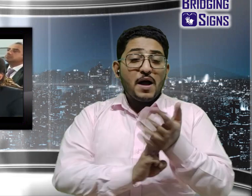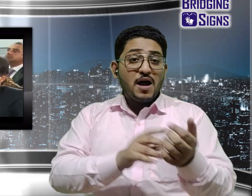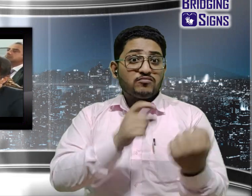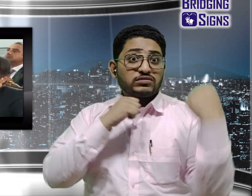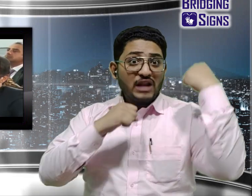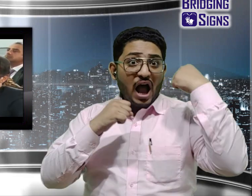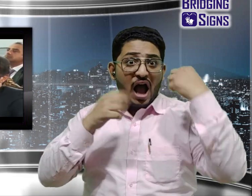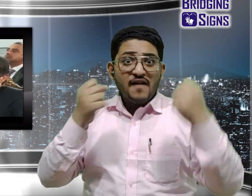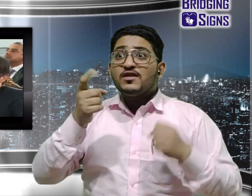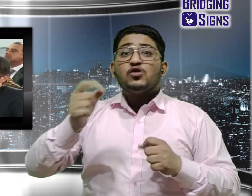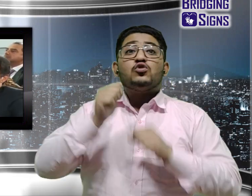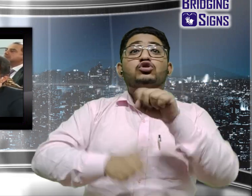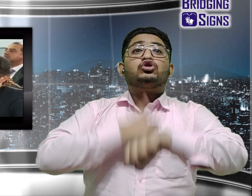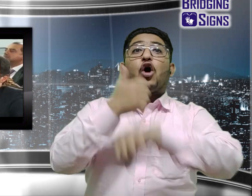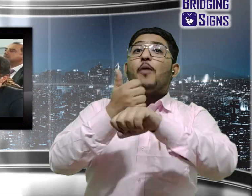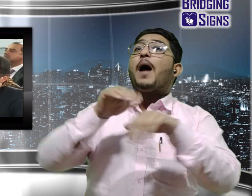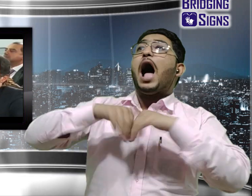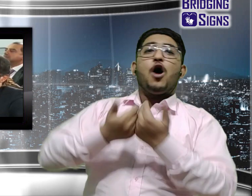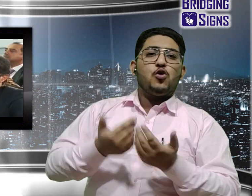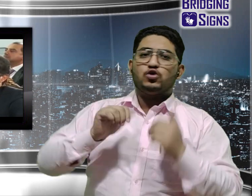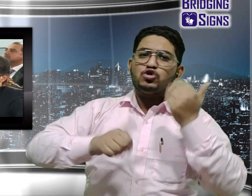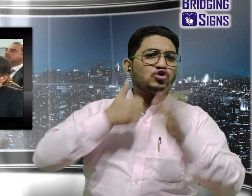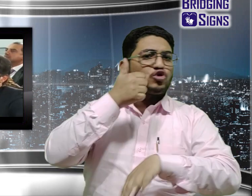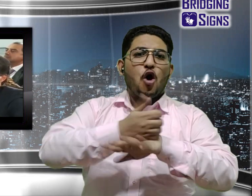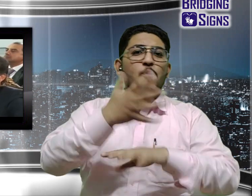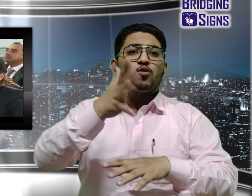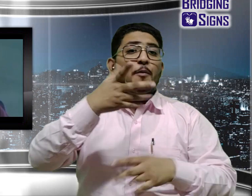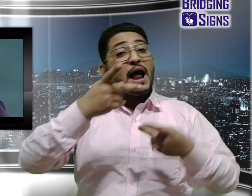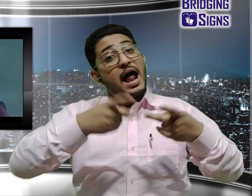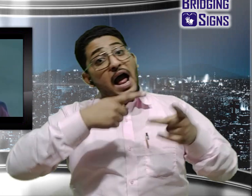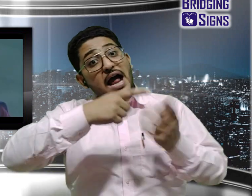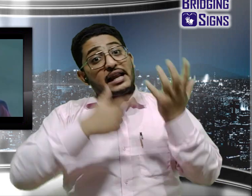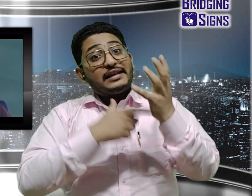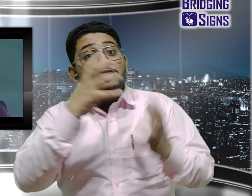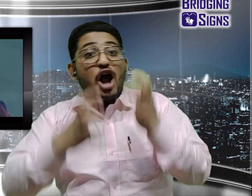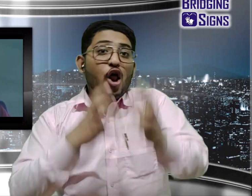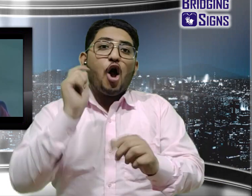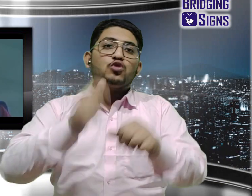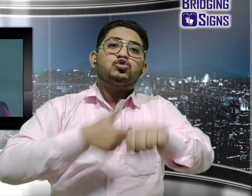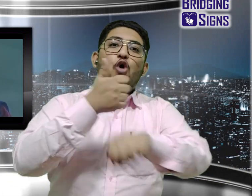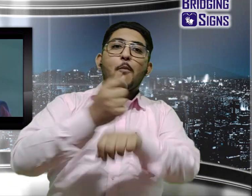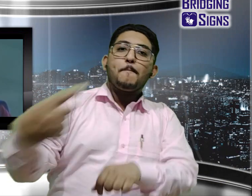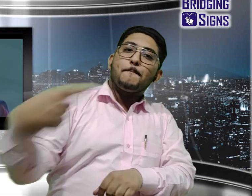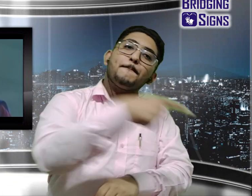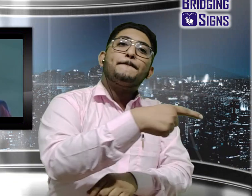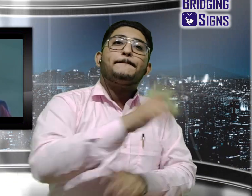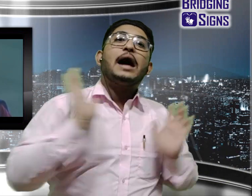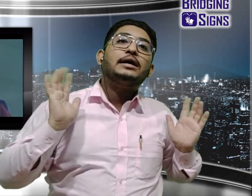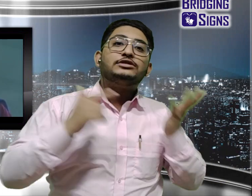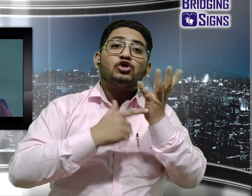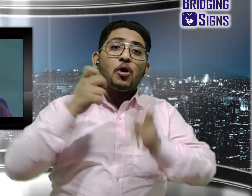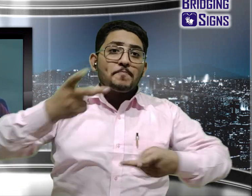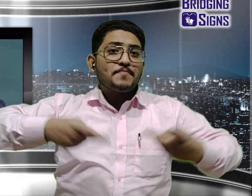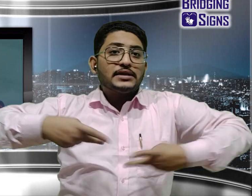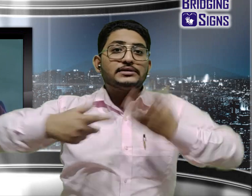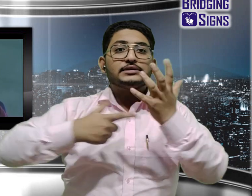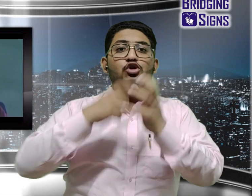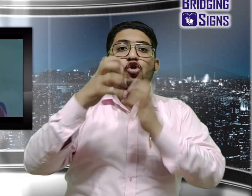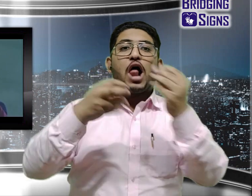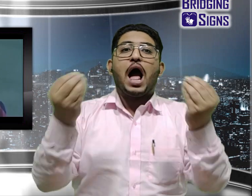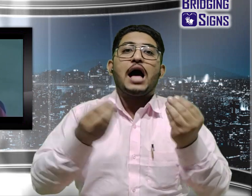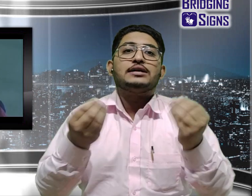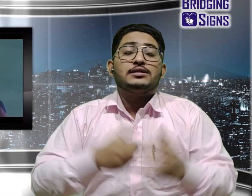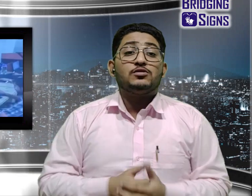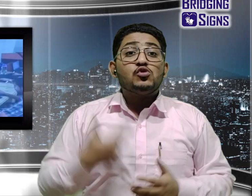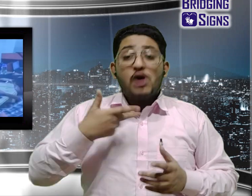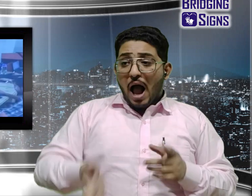है, आपका ख्याल है उनकी फ्यूचर जॉब्स किधर से आएंगी? इनकी फ्यूचर जॉब्स टेक्नोलॉजी के थ्रू आएंगी। आज